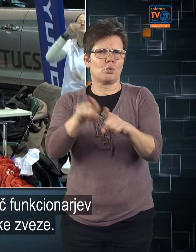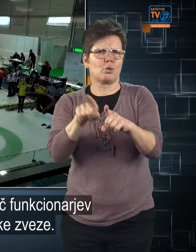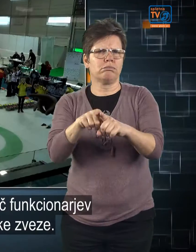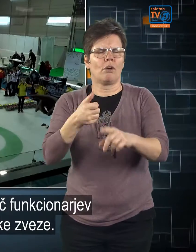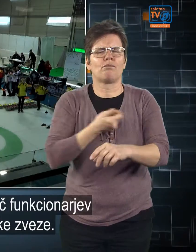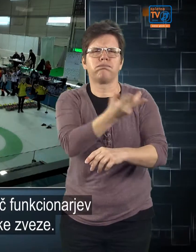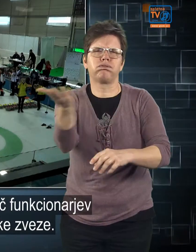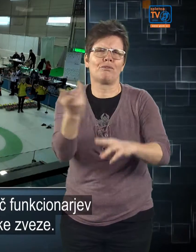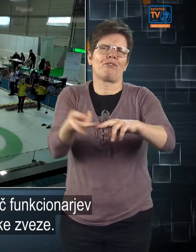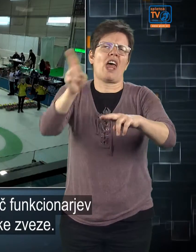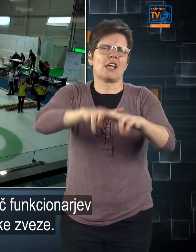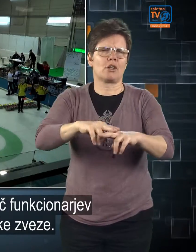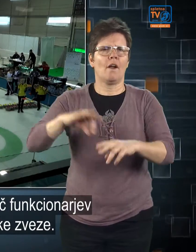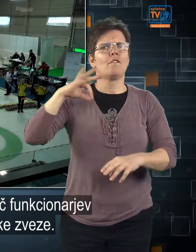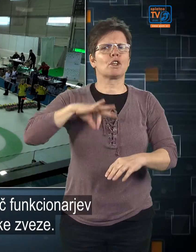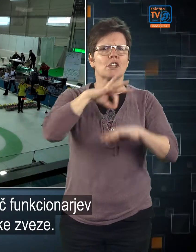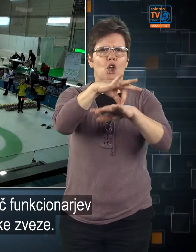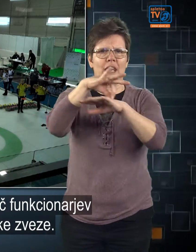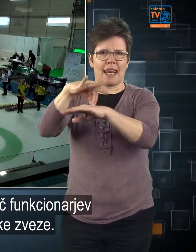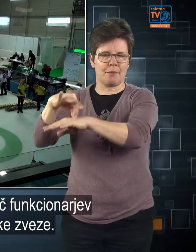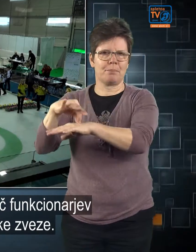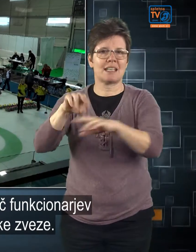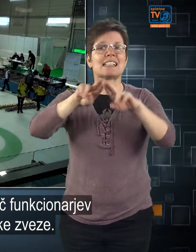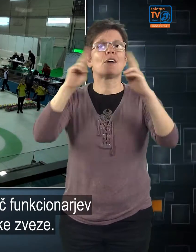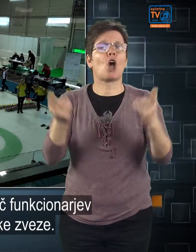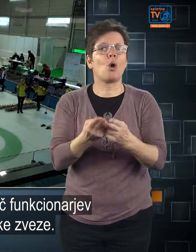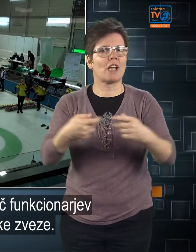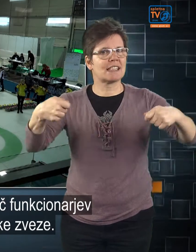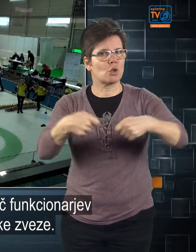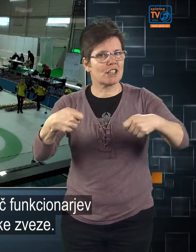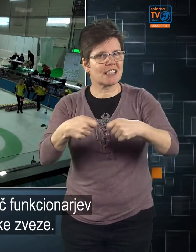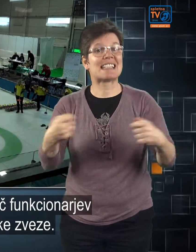Prisotnih je bilo tudi več funkcionarjev Svetovne krlinške zveze.